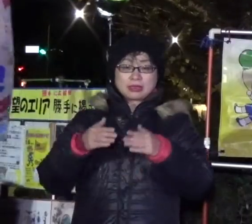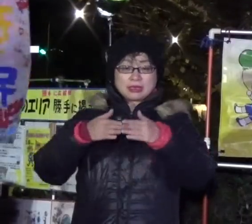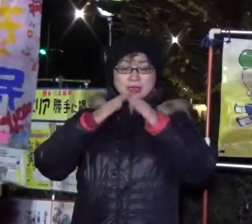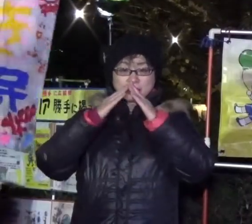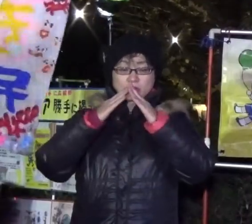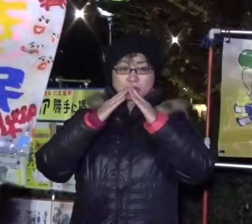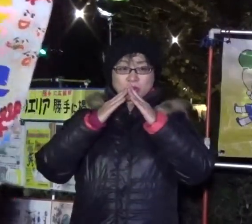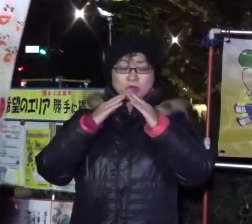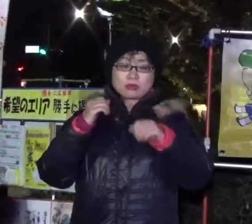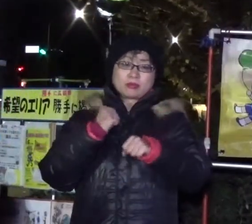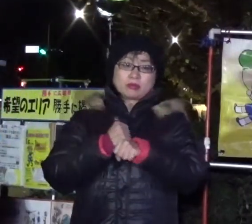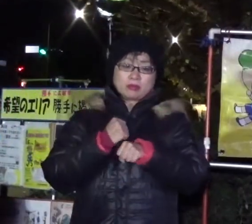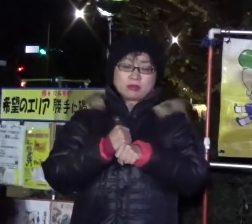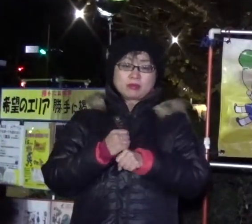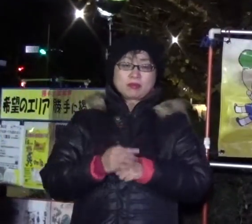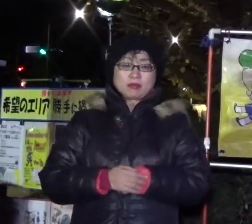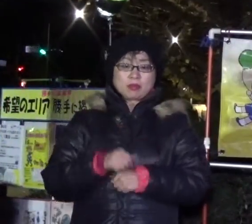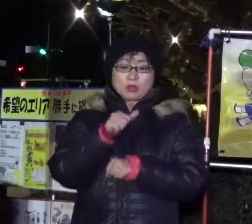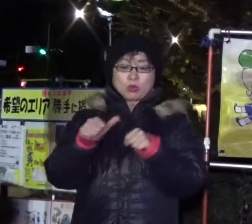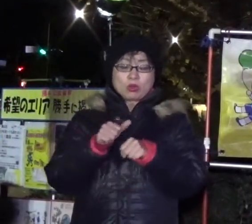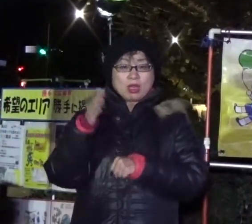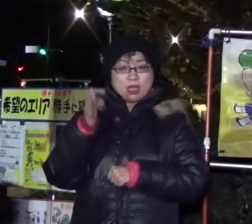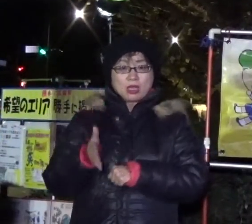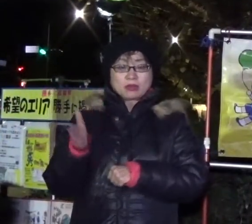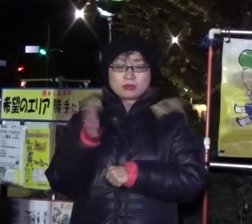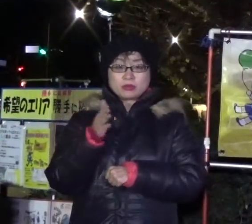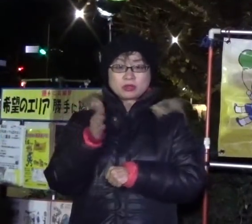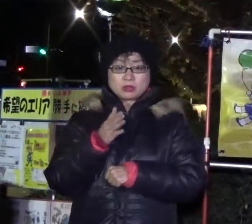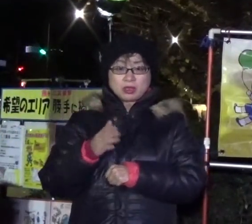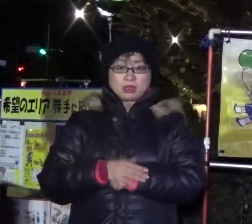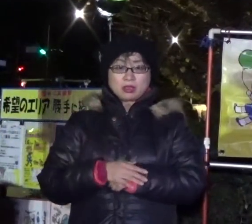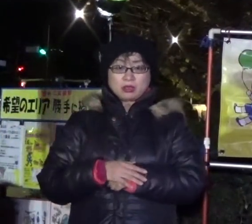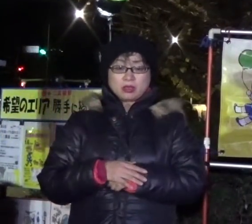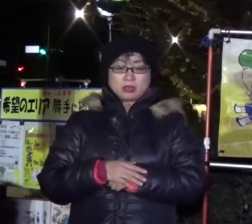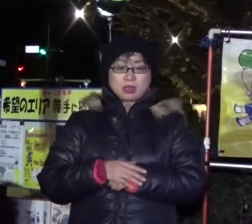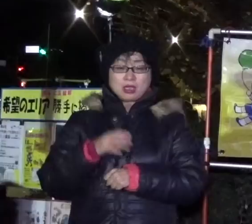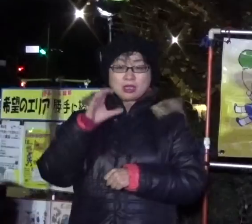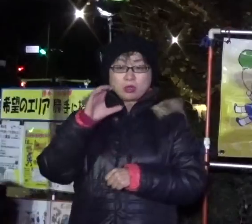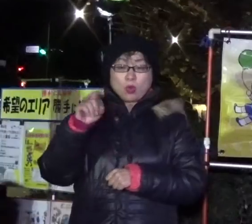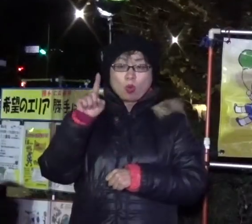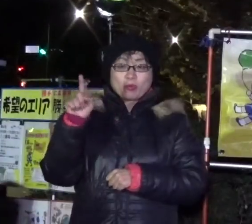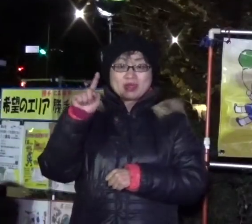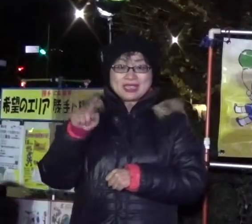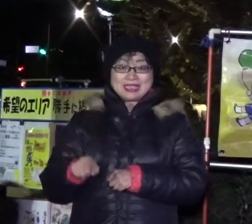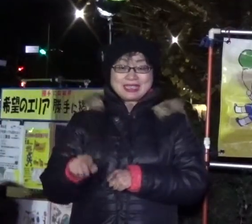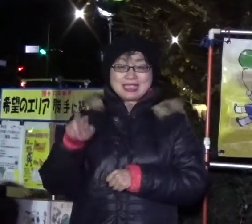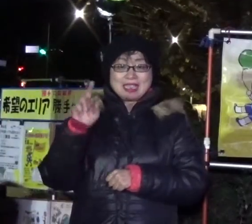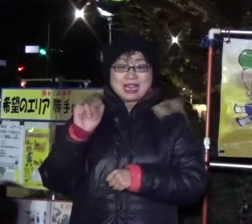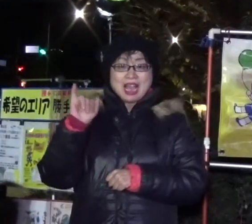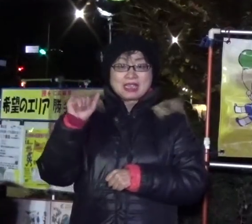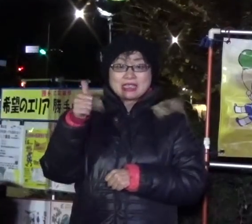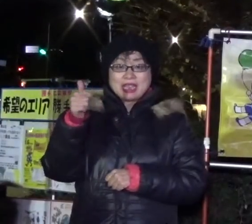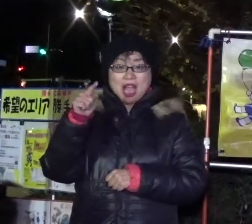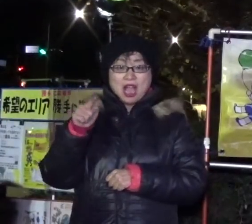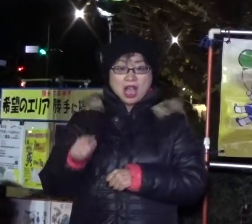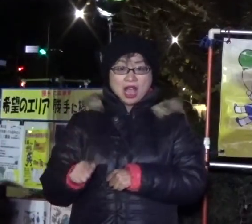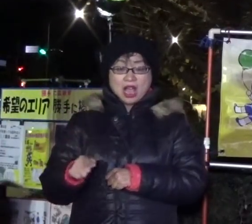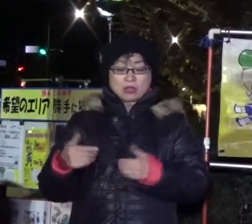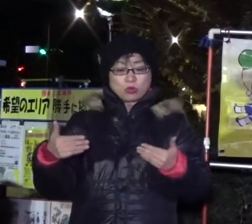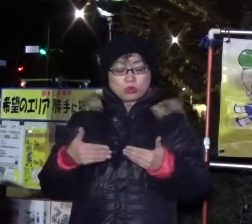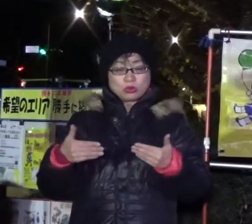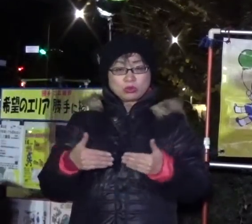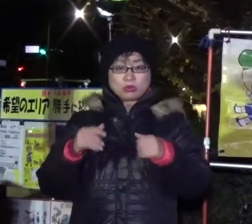り、5年半ほどですね、コピーライターという仕事をしてました。コピーライターという